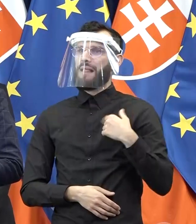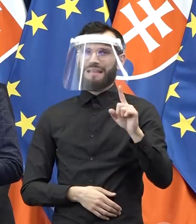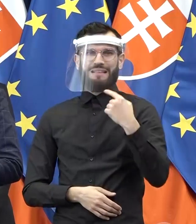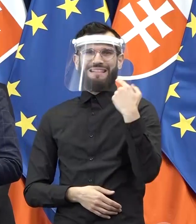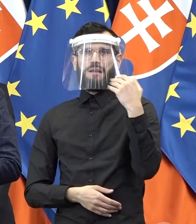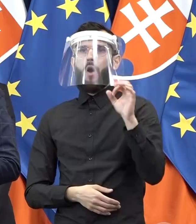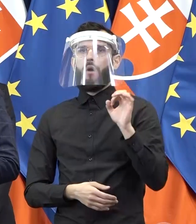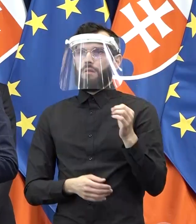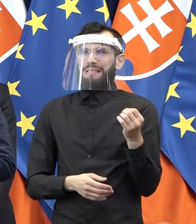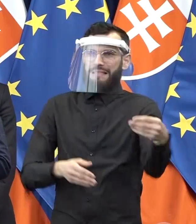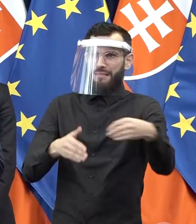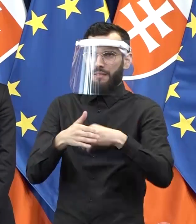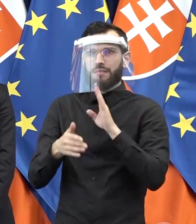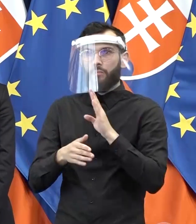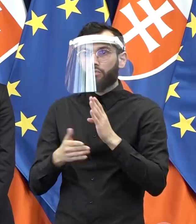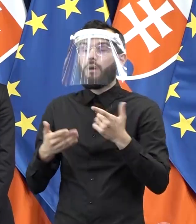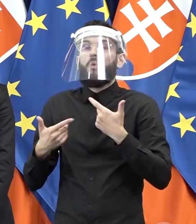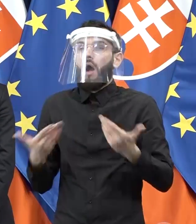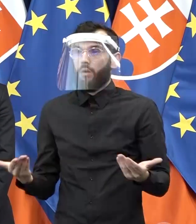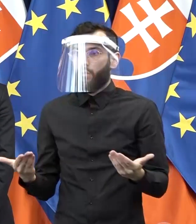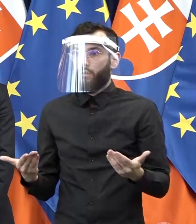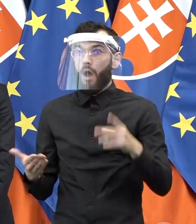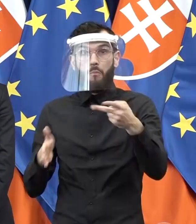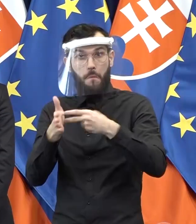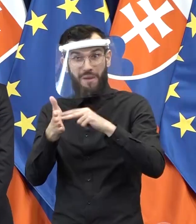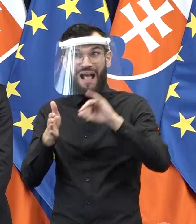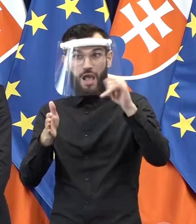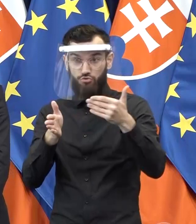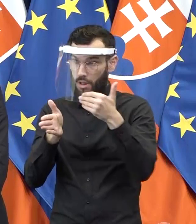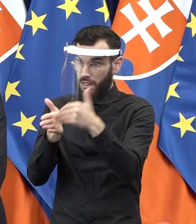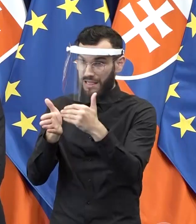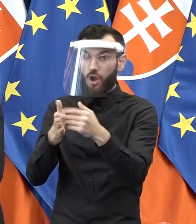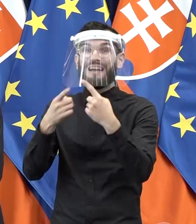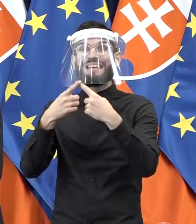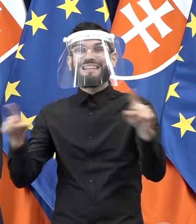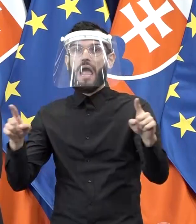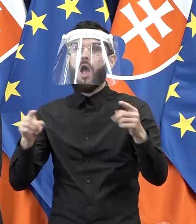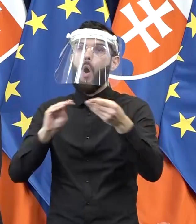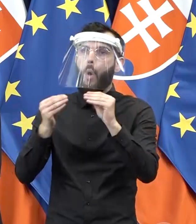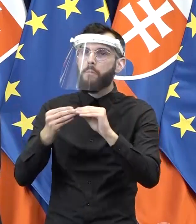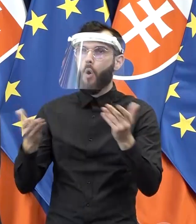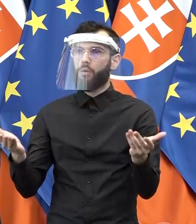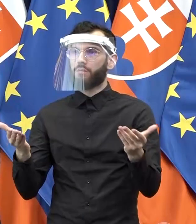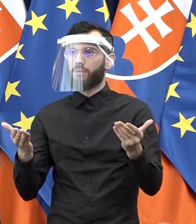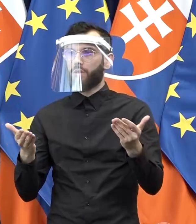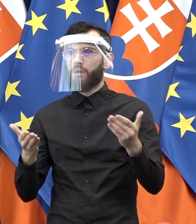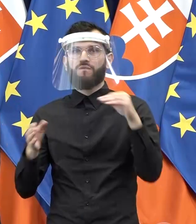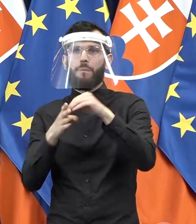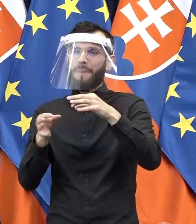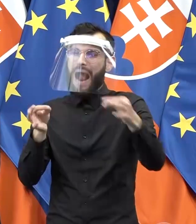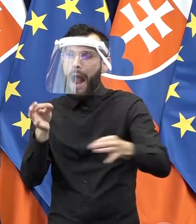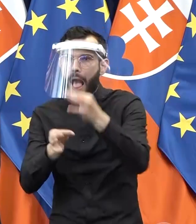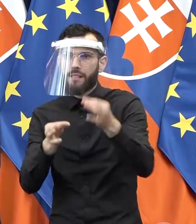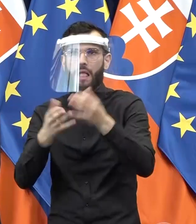pradenom čase. A zároveň ešte ďalšia otázka, že či neplánujete aj otvoriť nejaké ďalšie iné prevádzky. V Česku sa aj galantérie